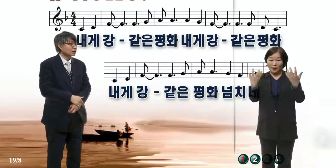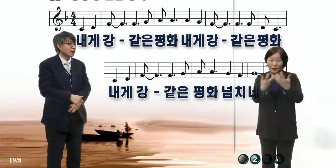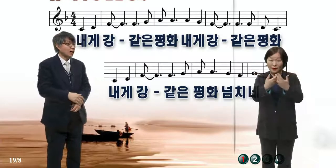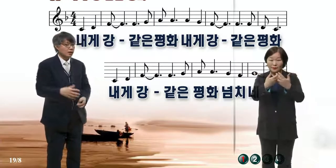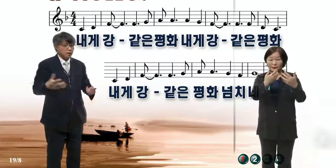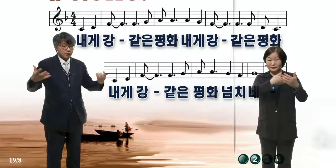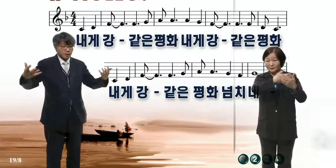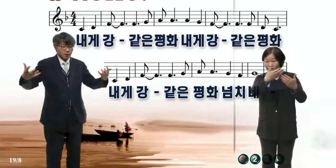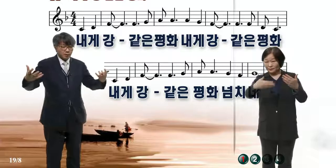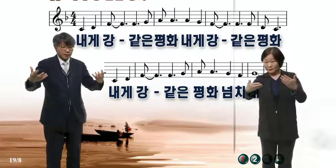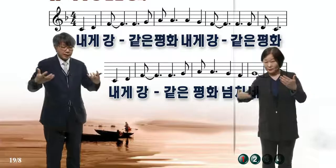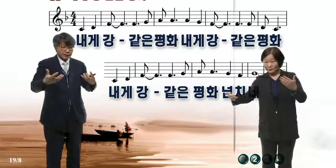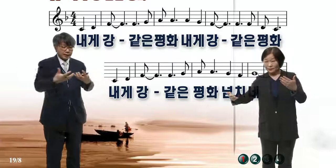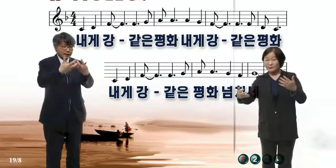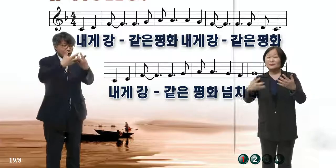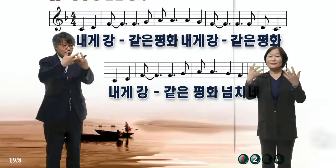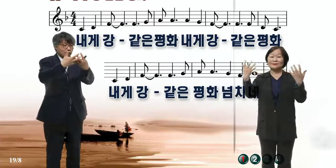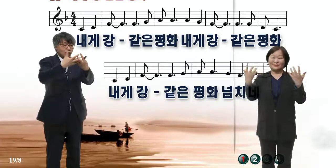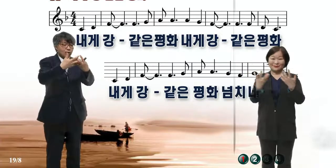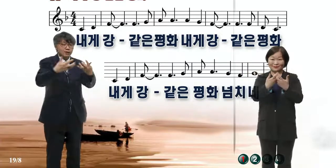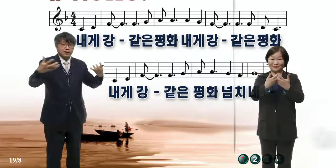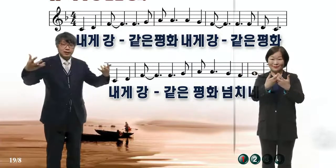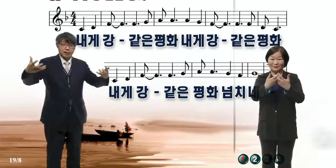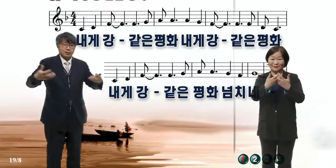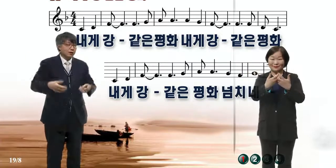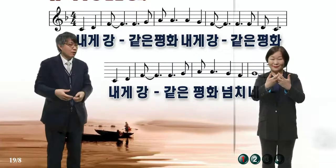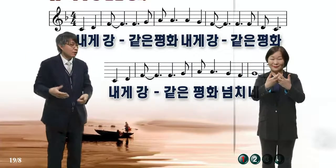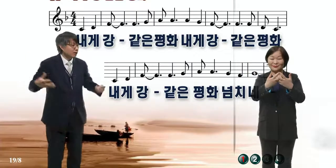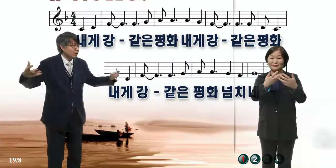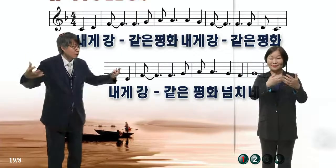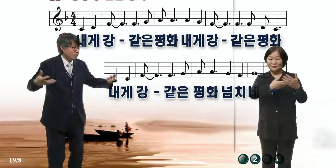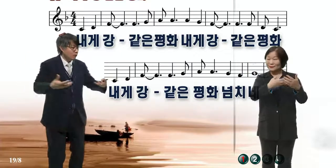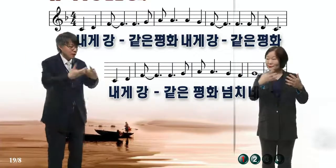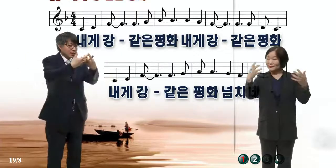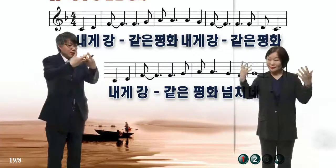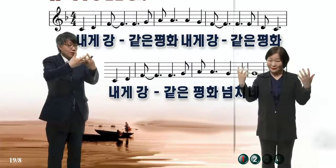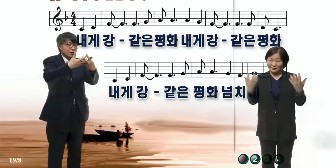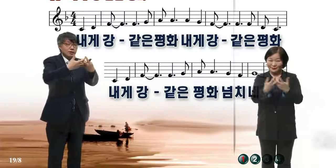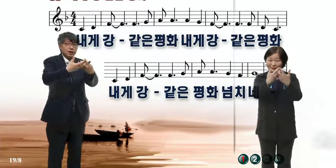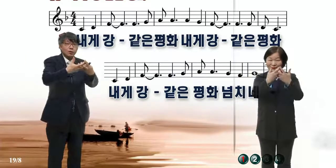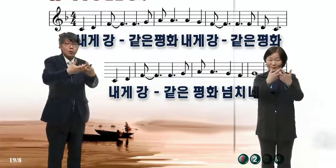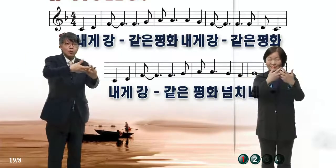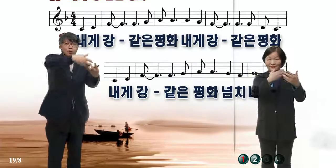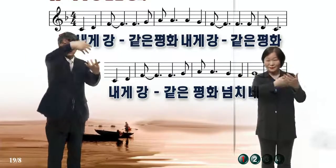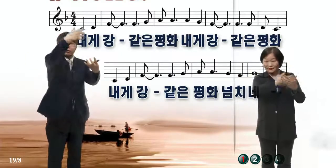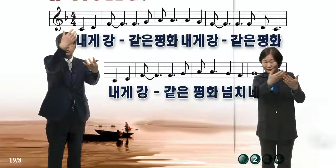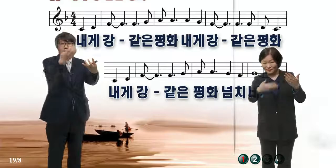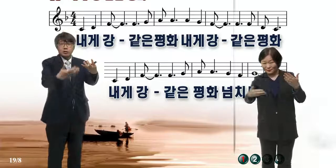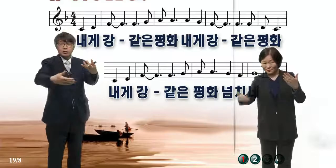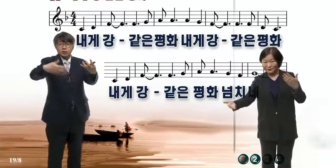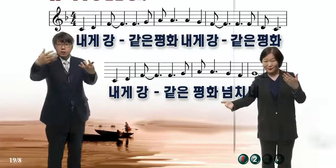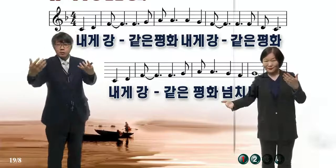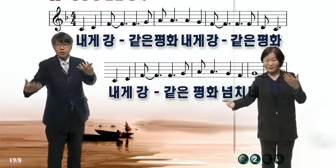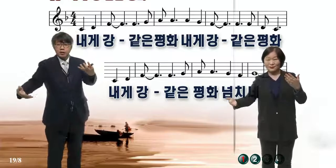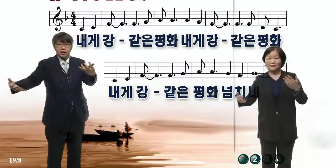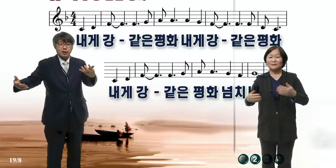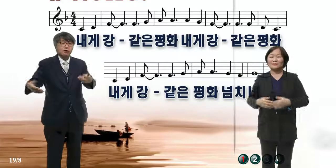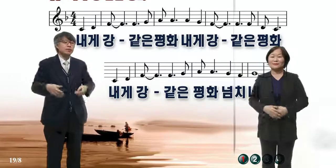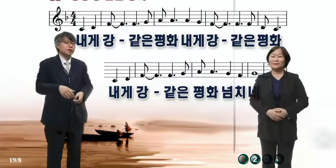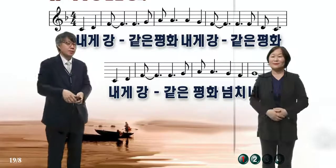자, 이렇게 하면 가득하고요. 자, 가득하다 이렇게 꽉 차는 거예요. 차고 흘러서 이렇게 넘치는 게